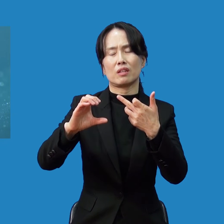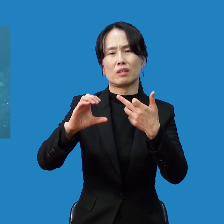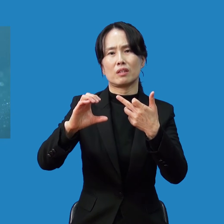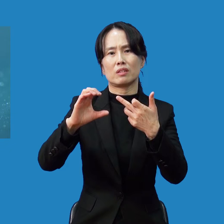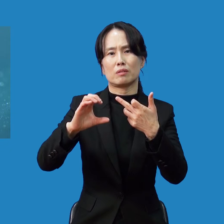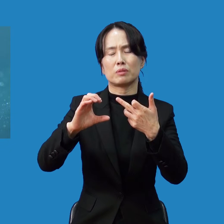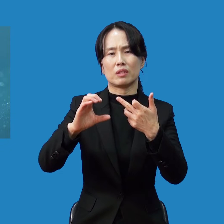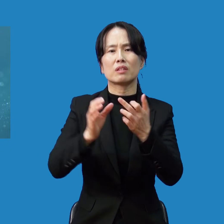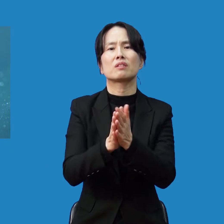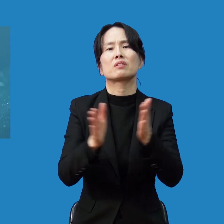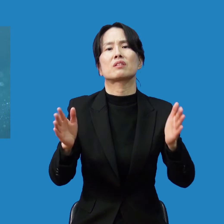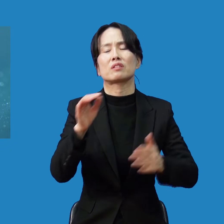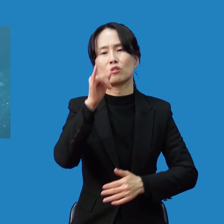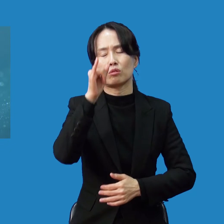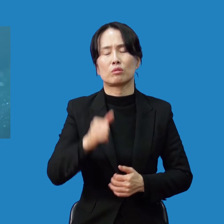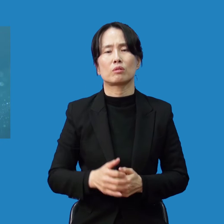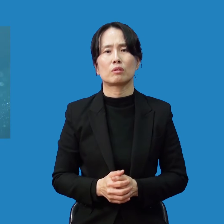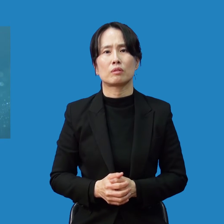비로소 시작된 것입니다.